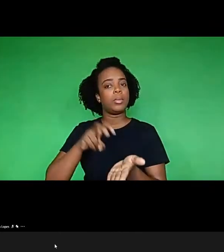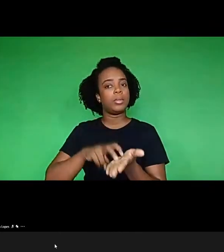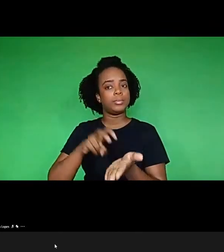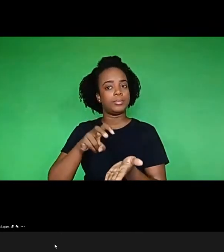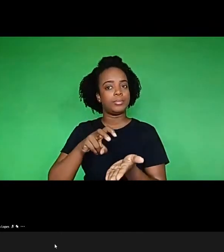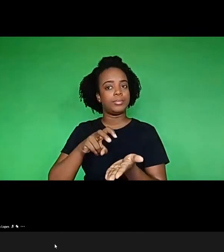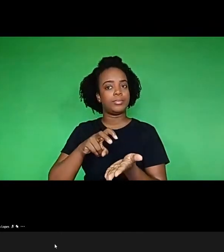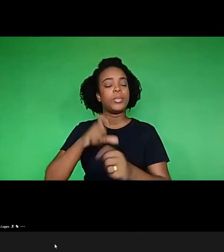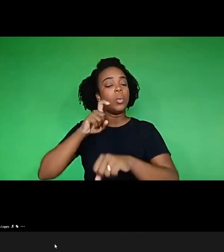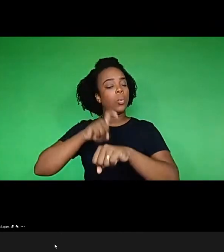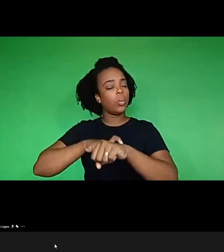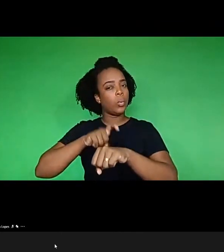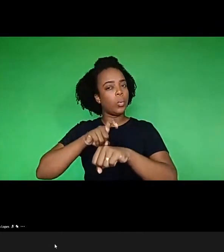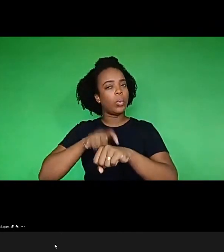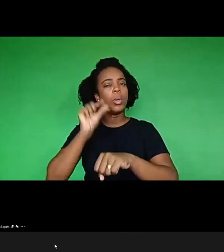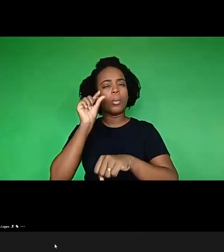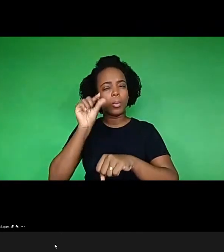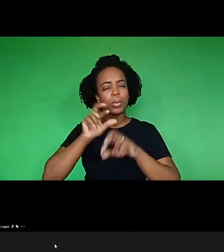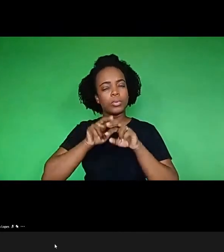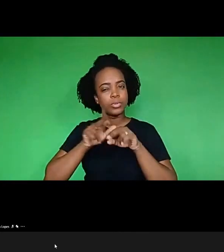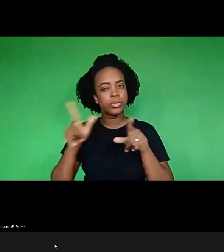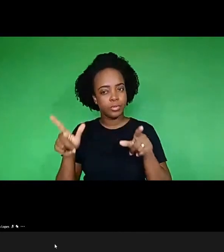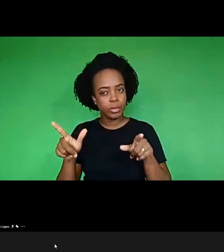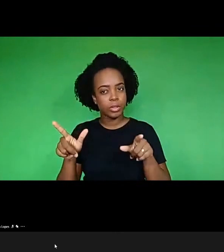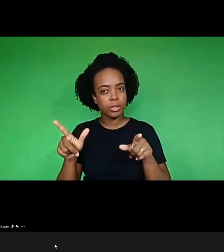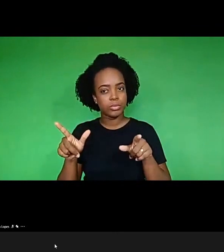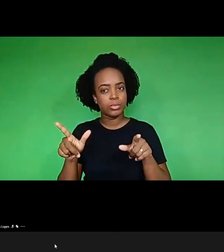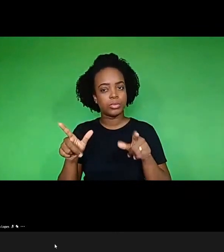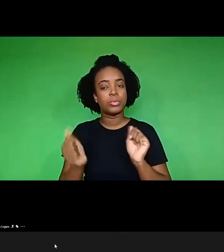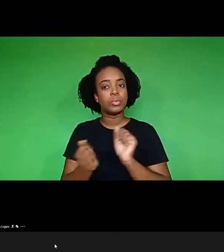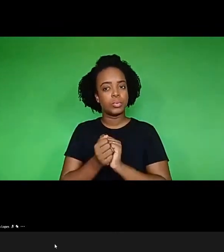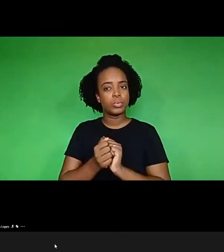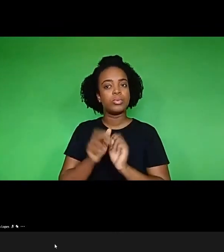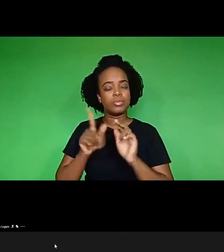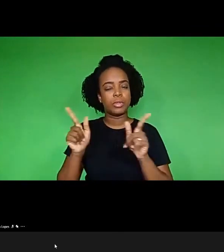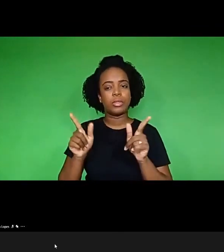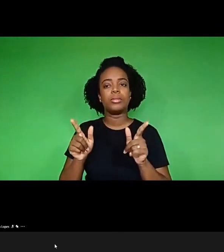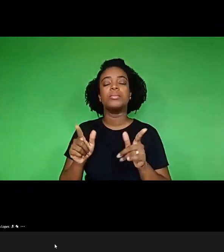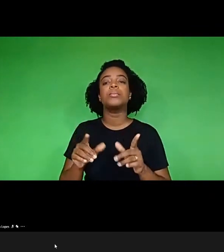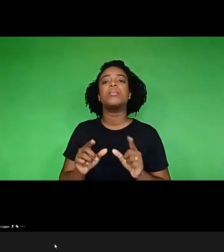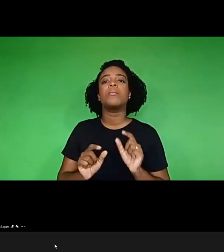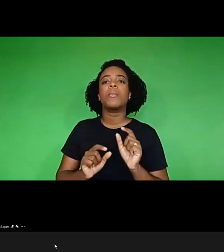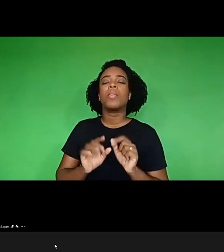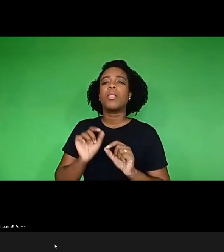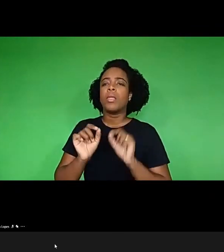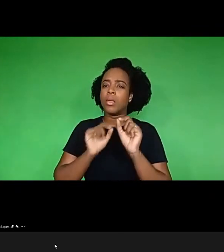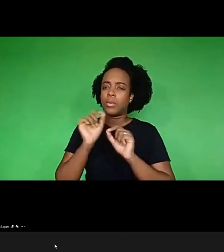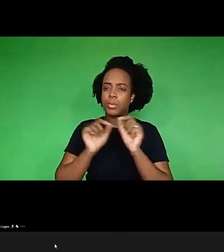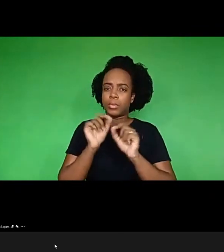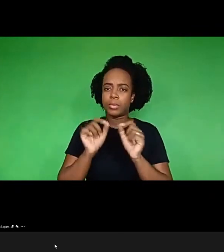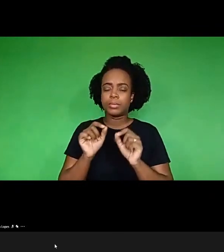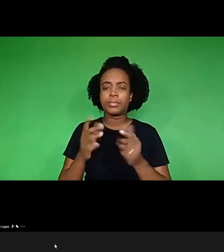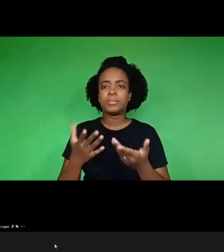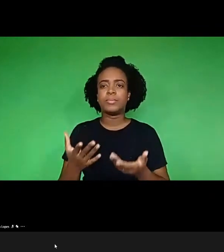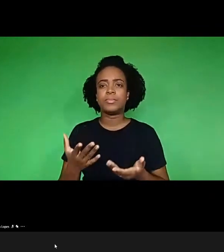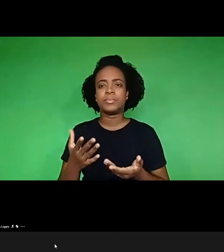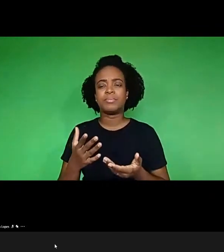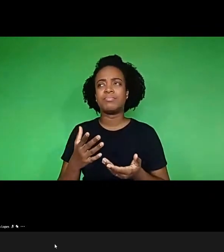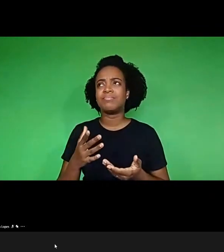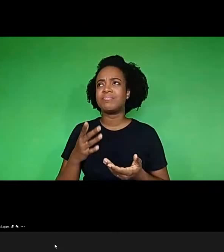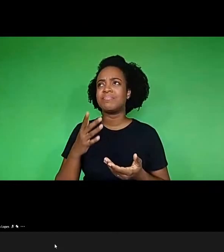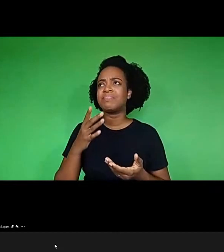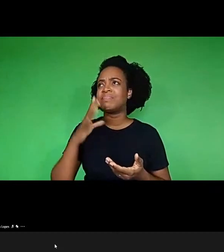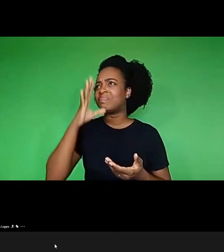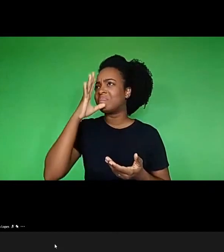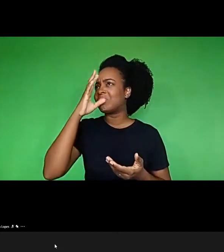horário da turma do integrado, ela vai ocorrer um pouco mais depois do início da manhã, acredito. Eu não lembro de cabeça, gente,